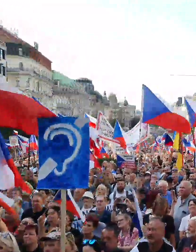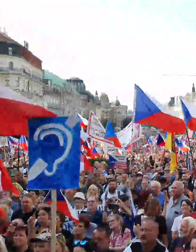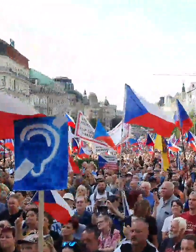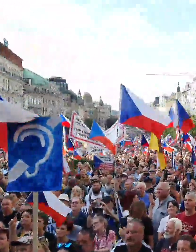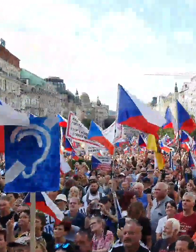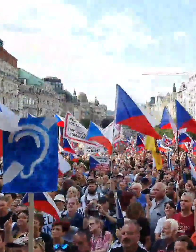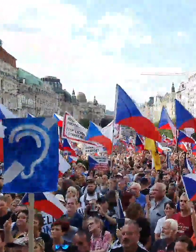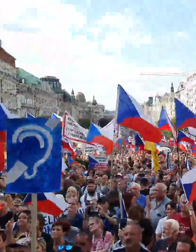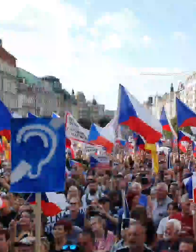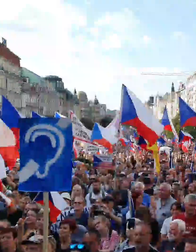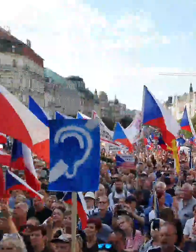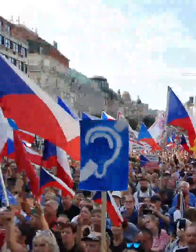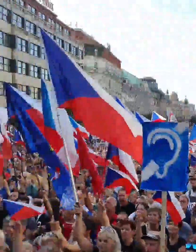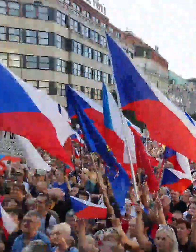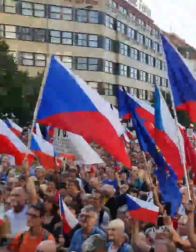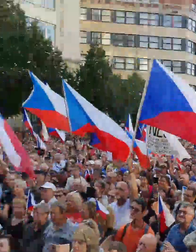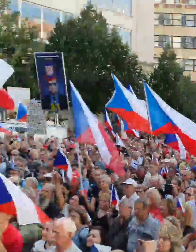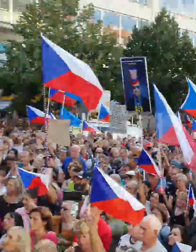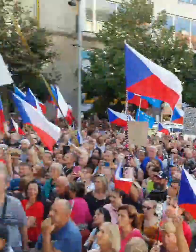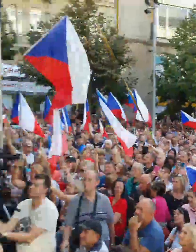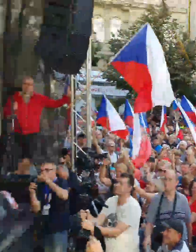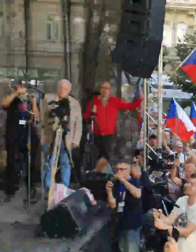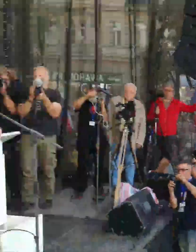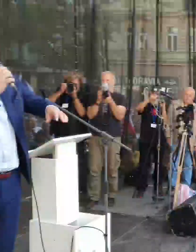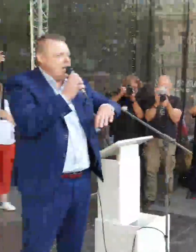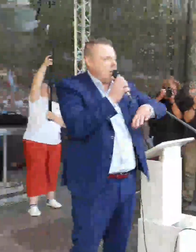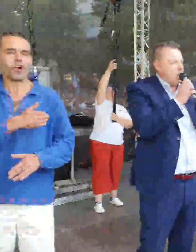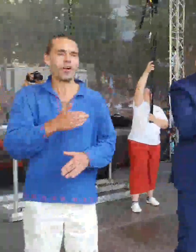Tady kolegové, kteří tady dneska zasahují.